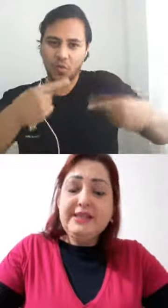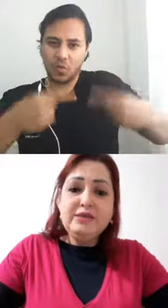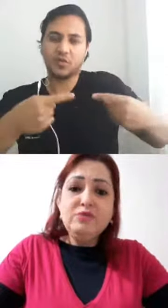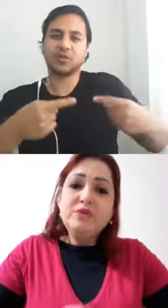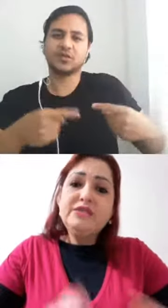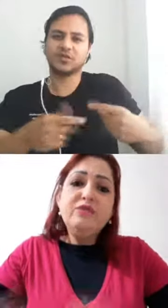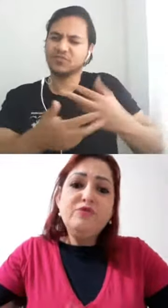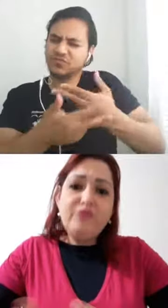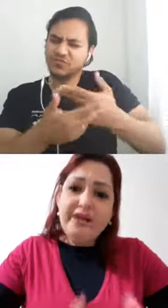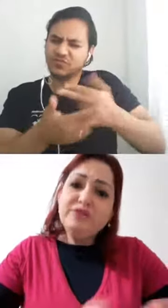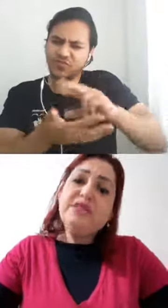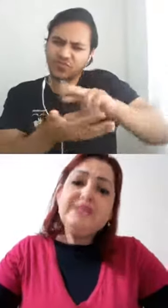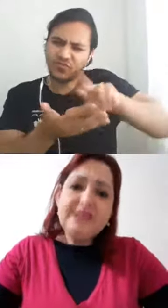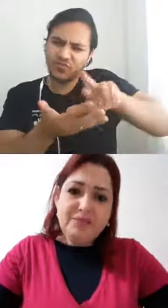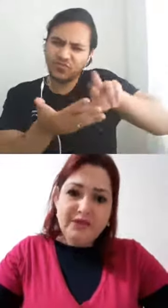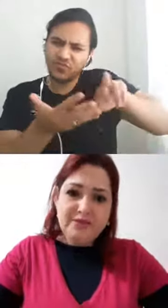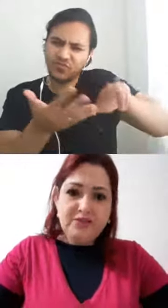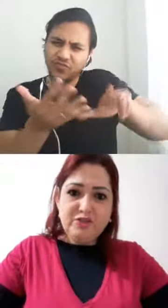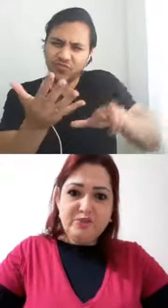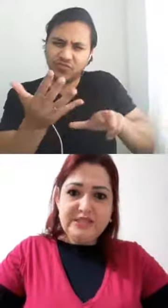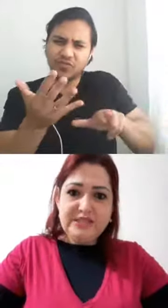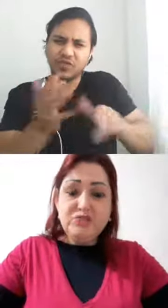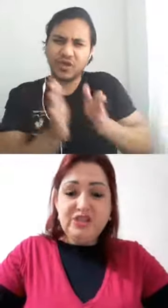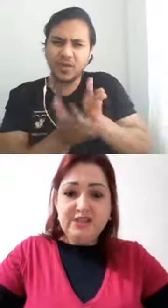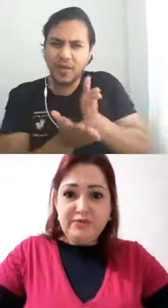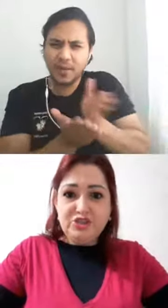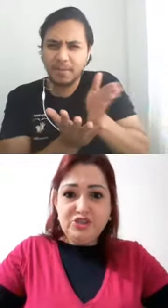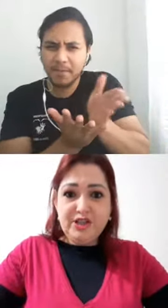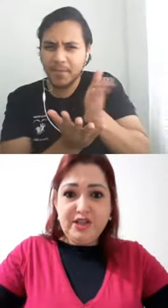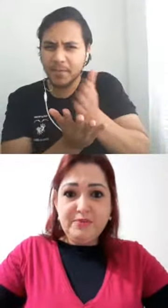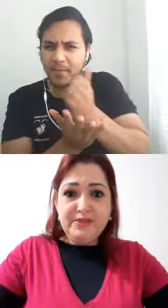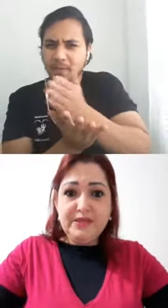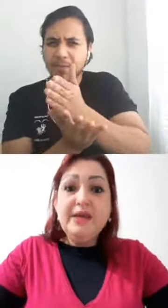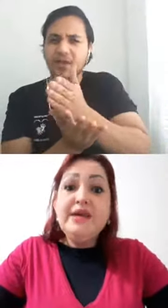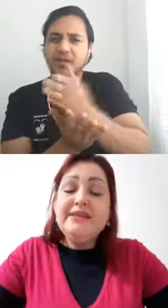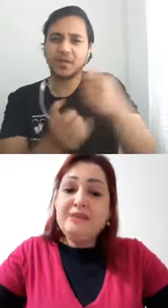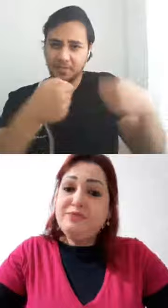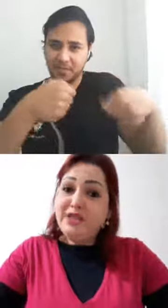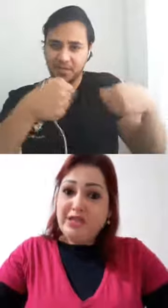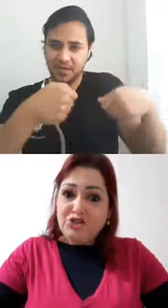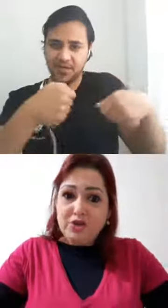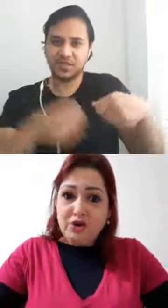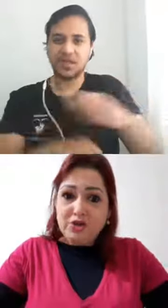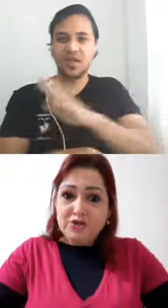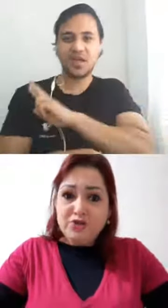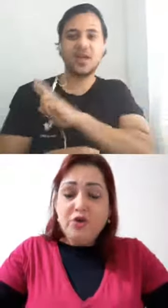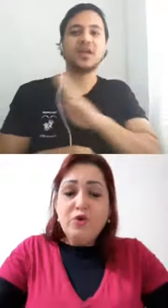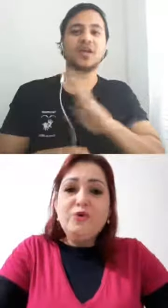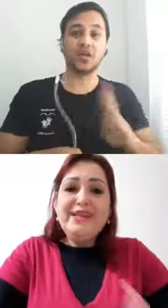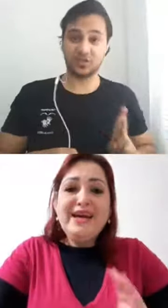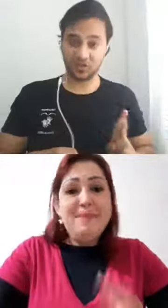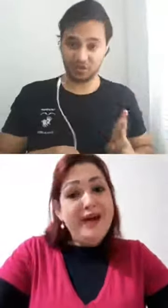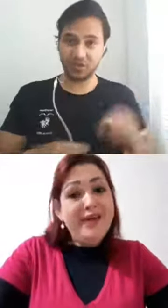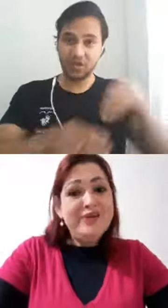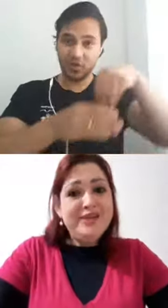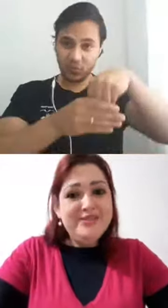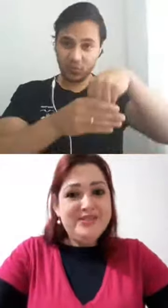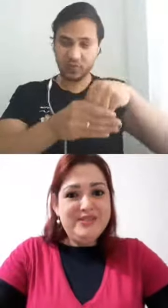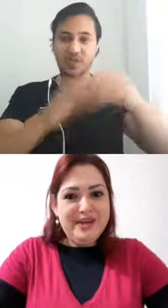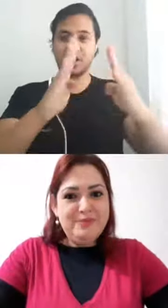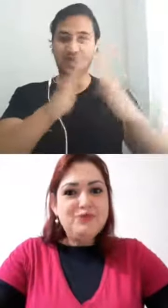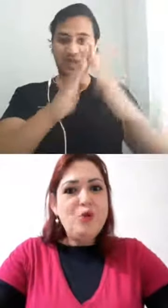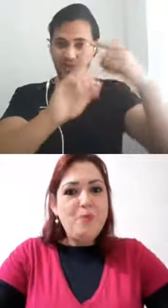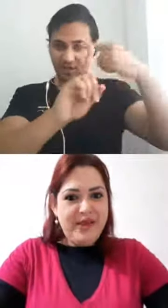né? Então, são vários segmentos que nós precisamos de intérpretes de Libras. Intérpretes religiosos, onde a maioria